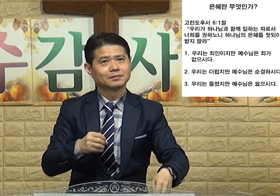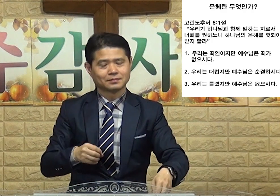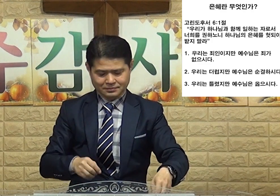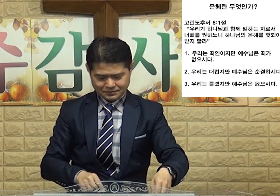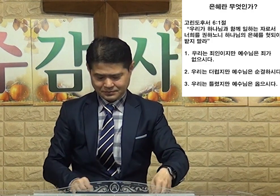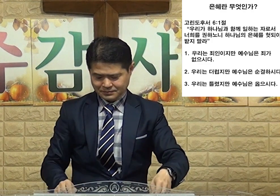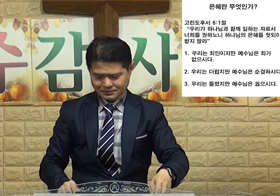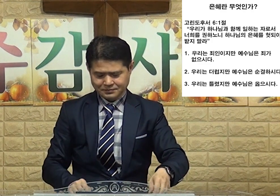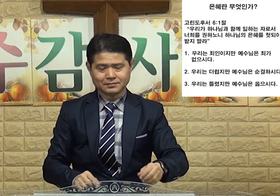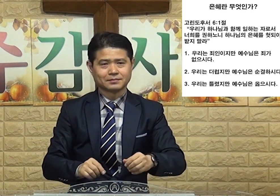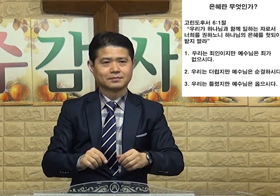무엇입니까?